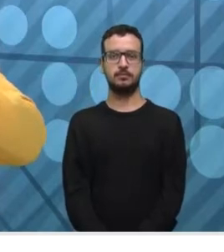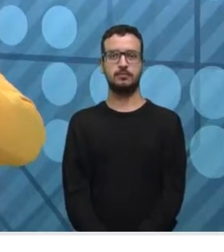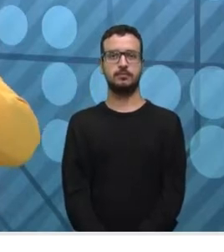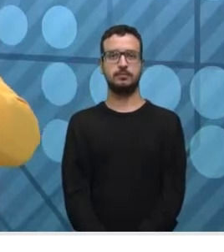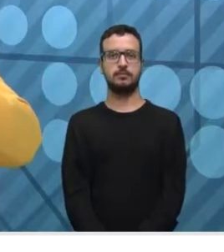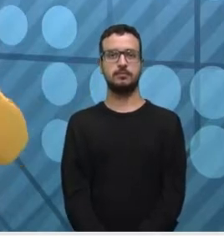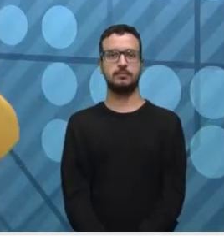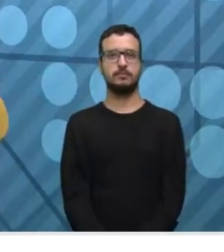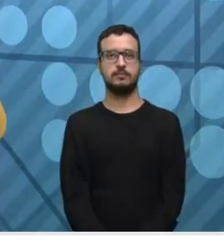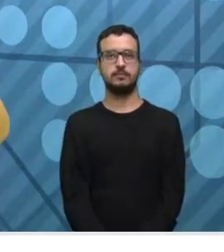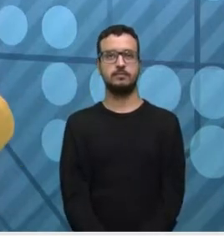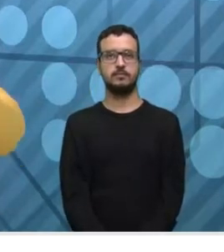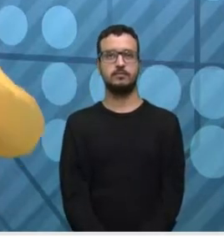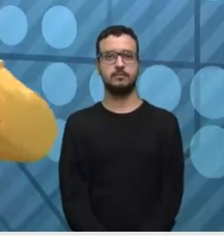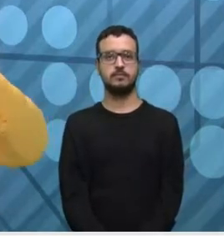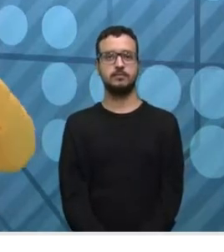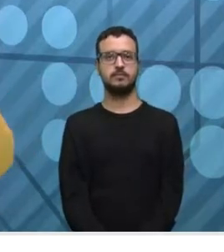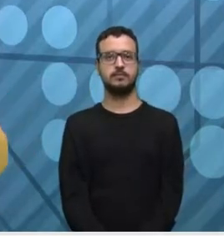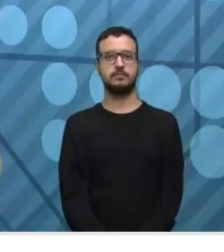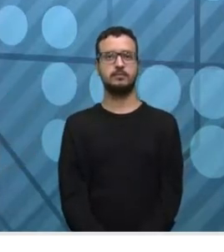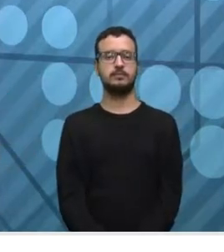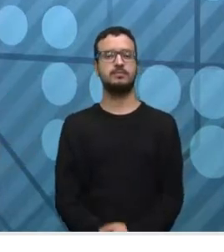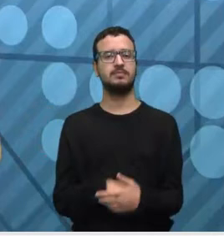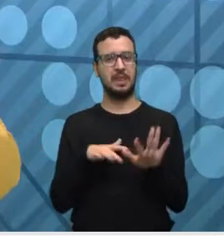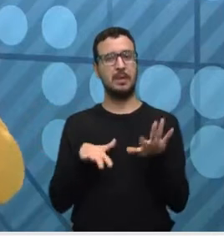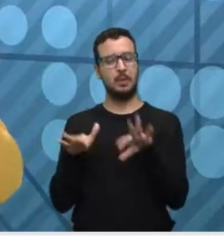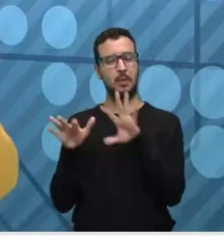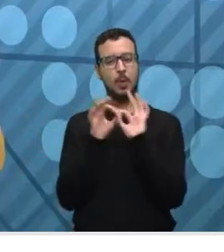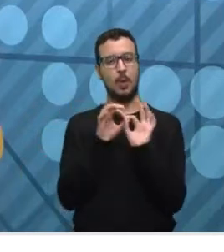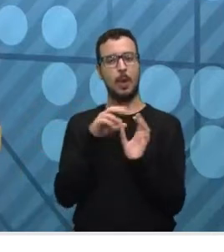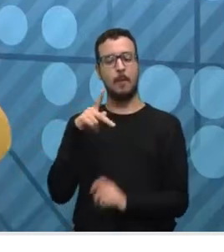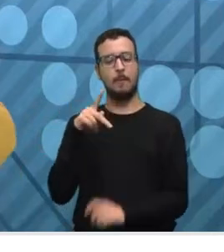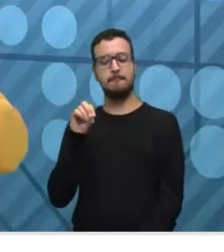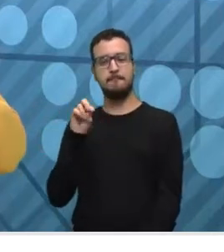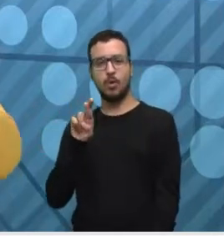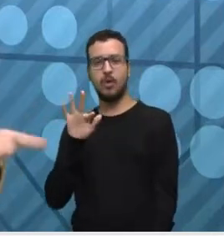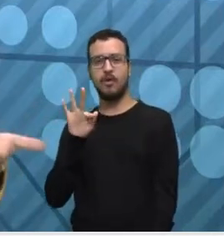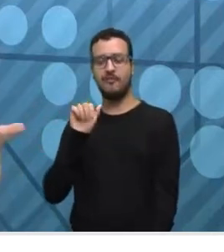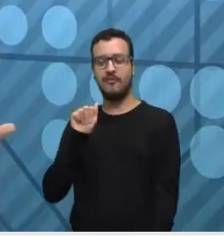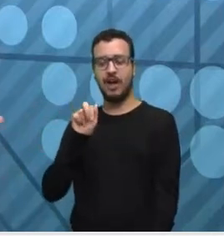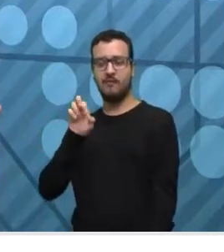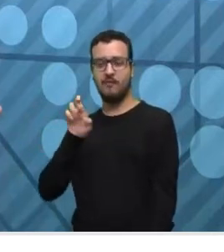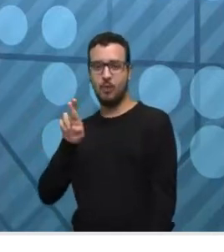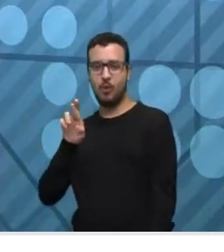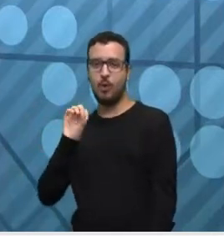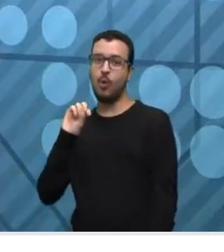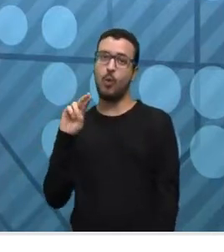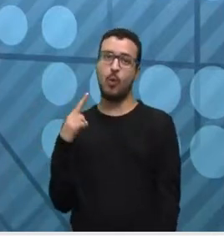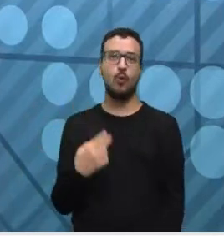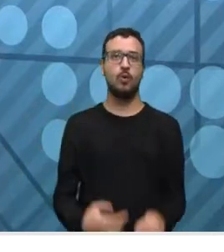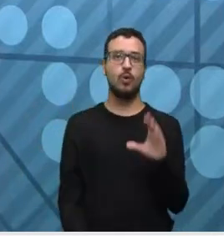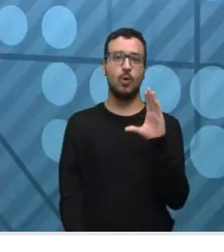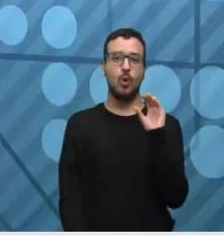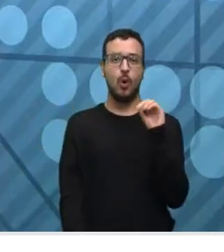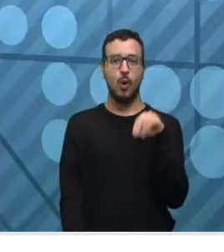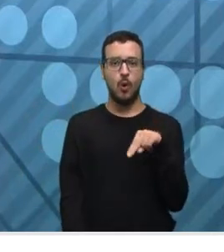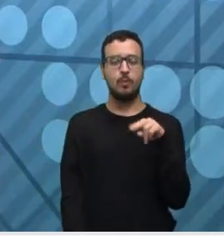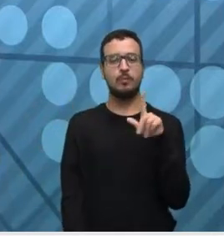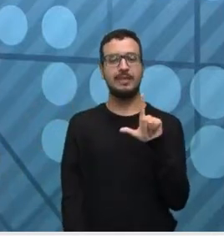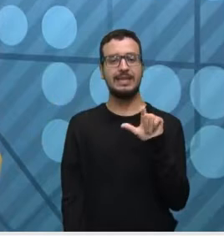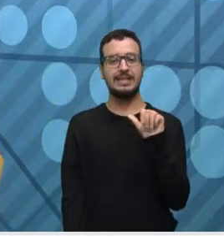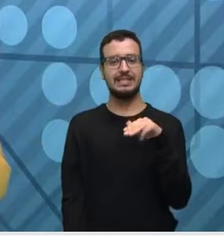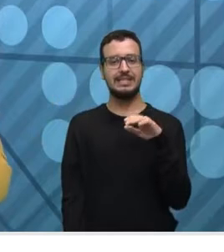licença, semelhantemente a por favor, mas o contexto vai indicar se é por favor ou se é com licença. Também tem com licença sim, ó, lembra do Chaves?